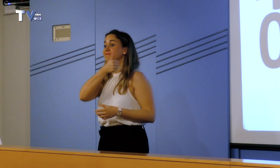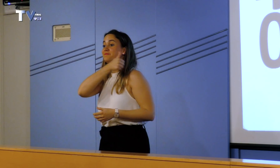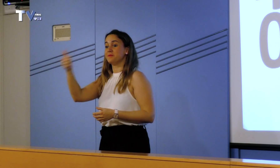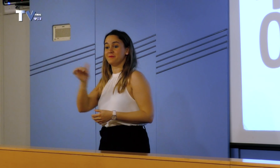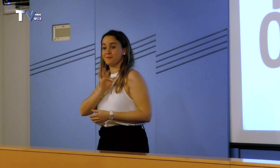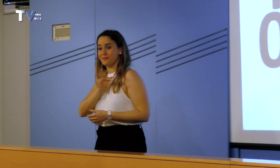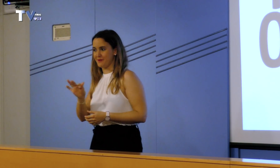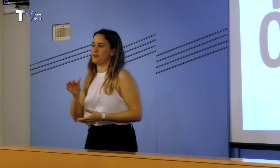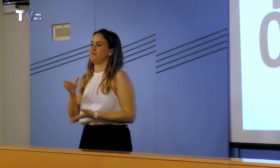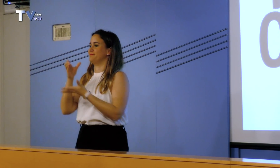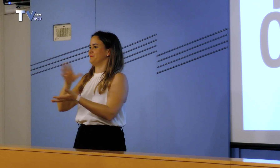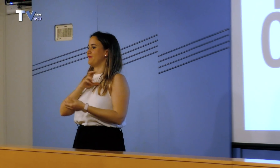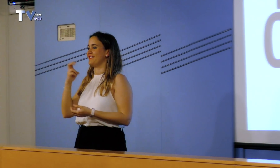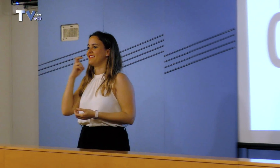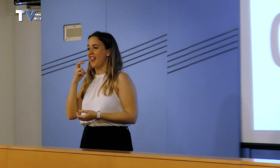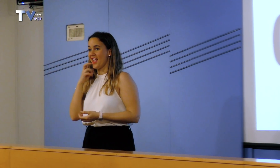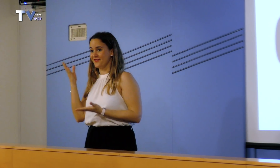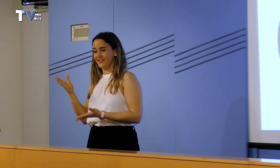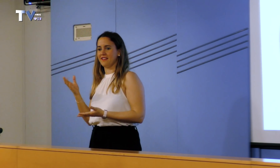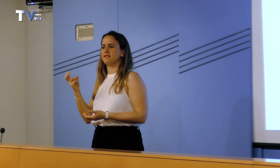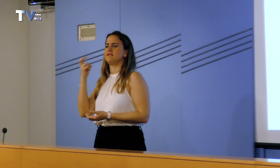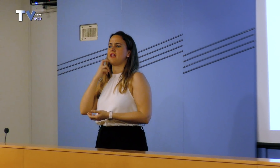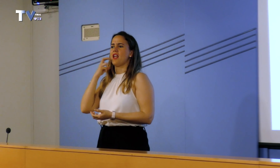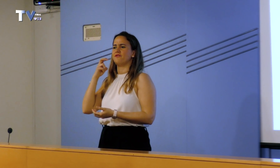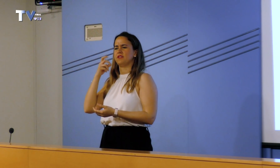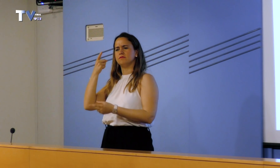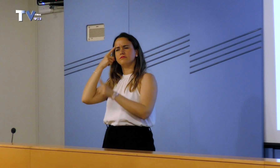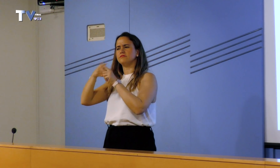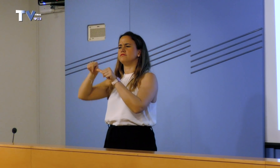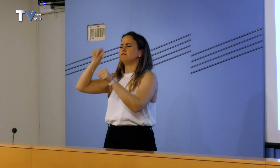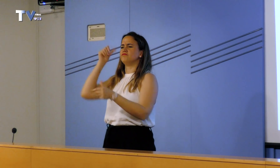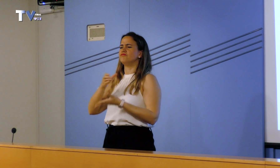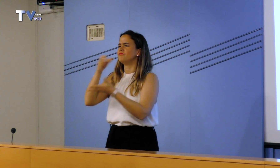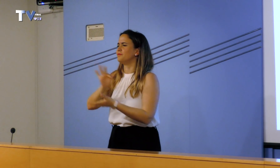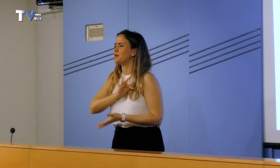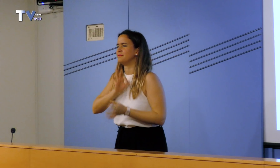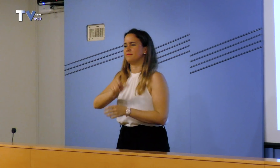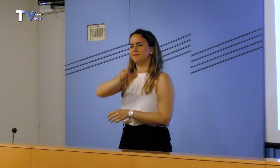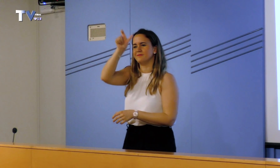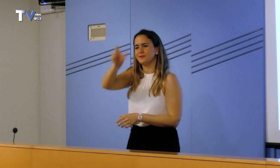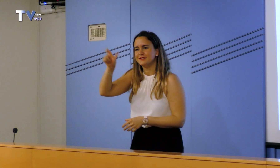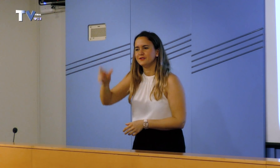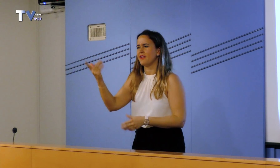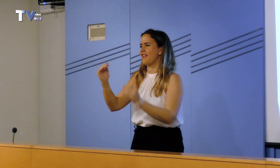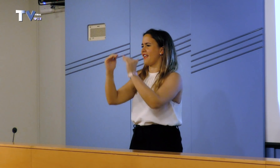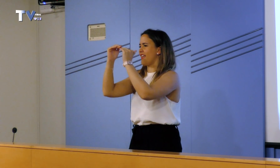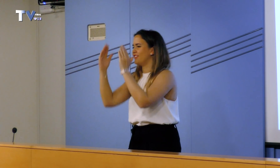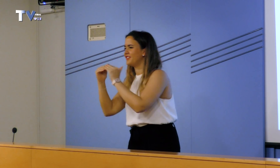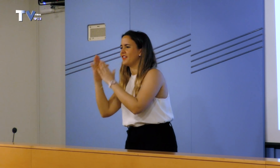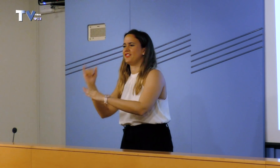dos premis. El primer premi és el Premi Àngel Calafell. Àngel Calafell, aquests premis sempre van dedicats a